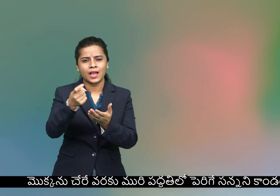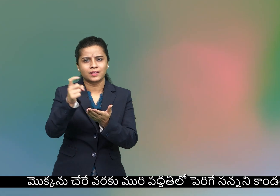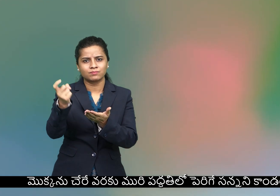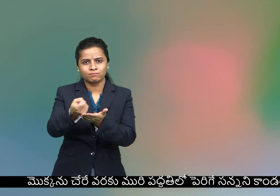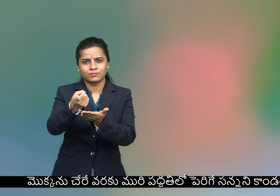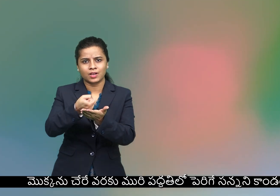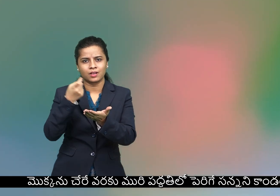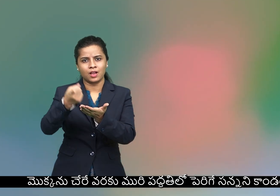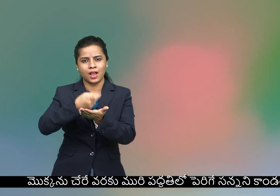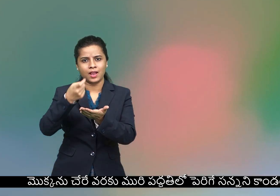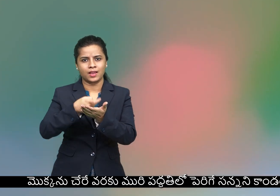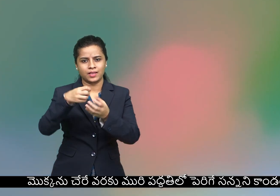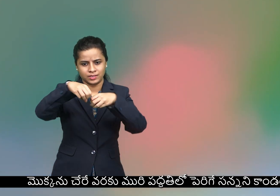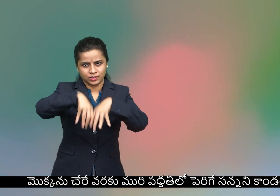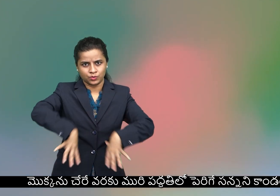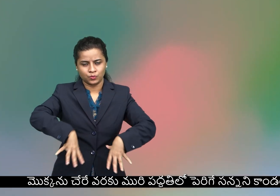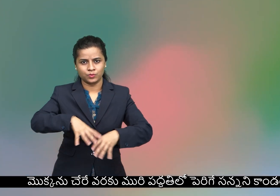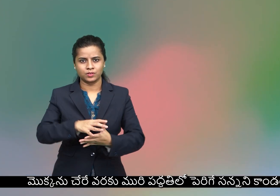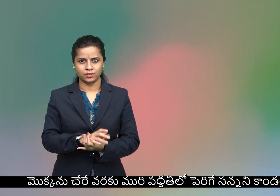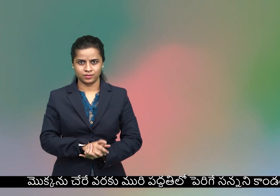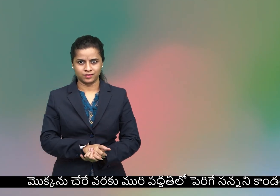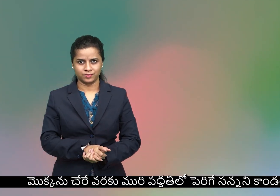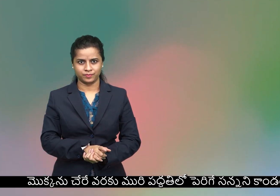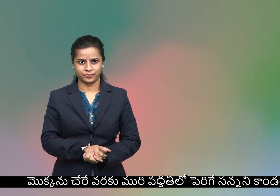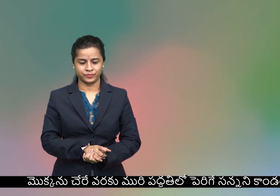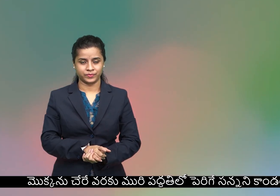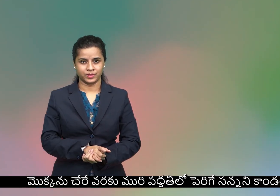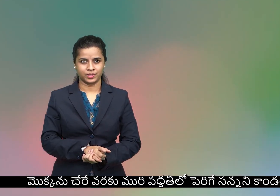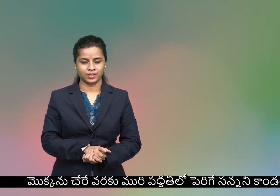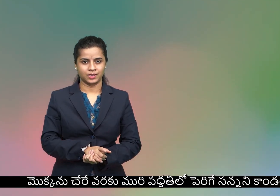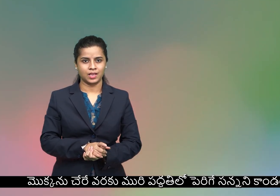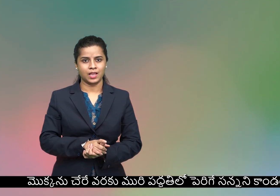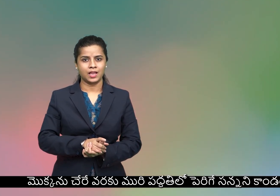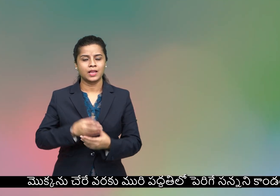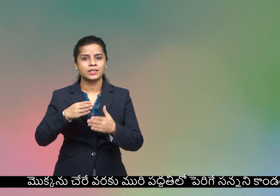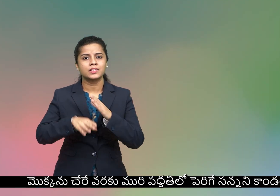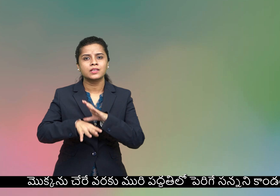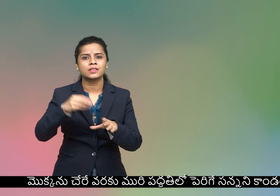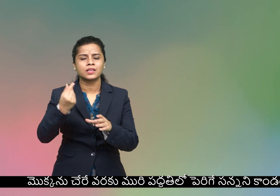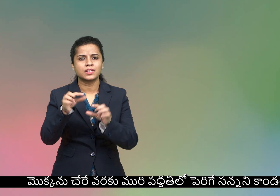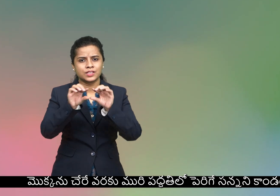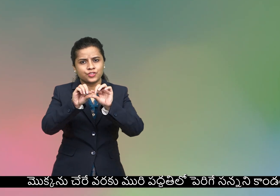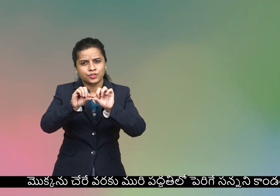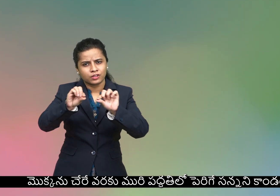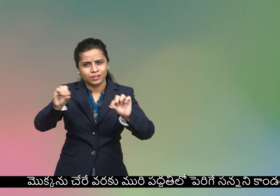చేరే వరకు మురి పద్ధతిలో పెరిగే సన్నని కాండంపైకి పంపుతుంది.